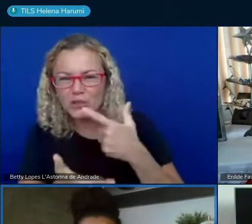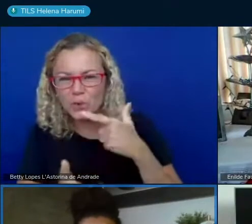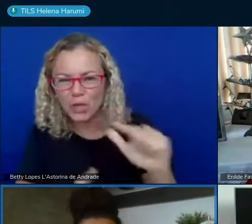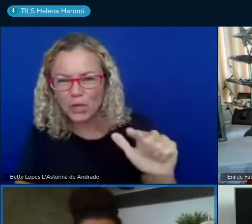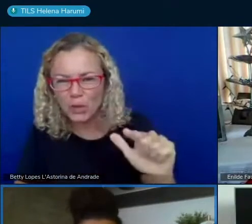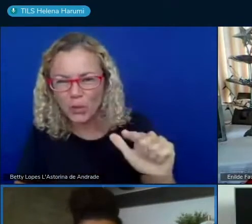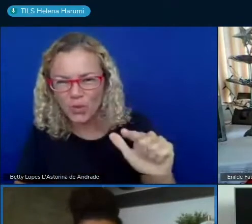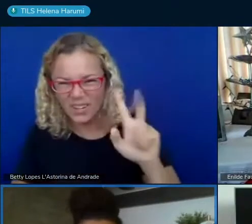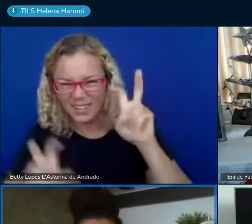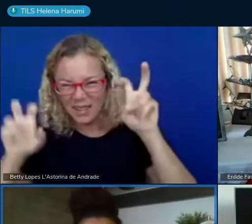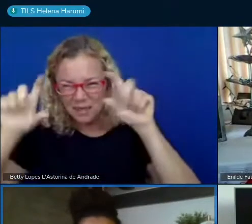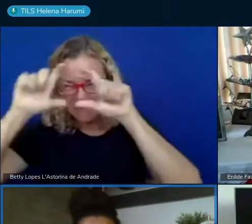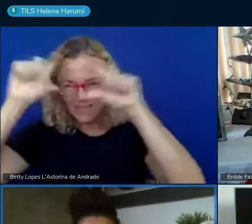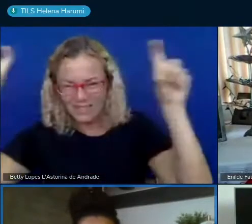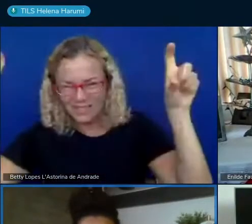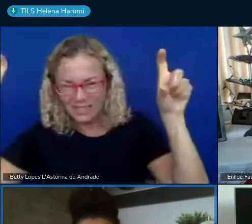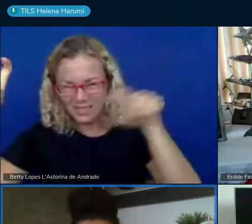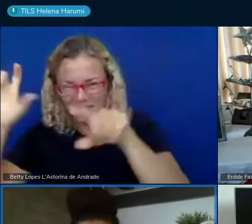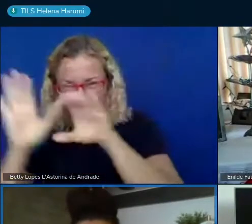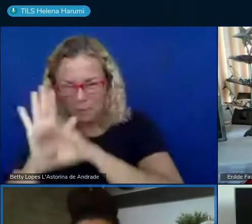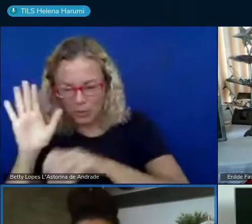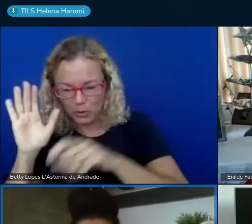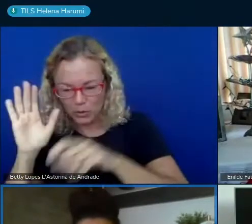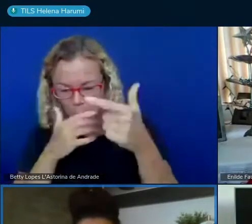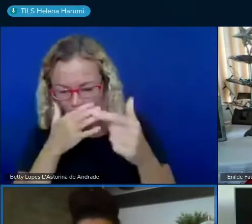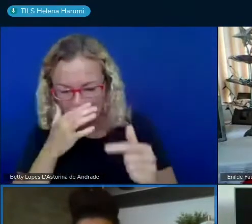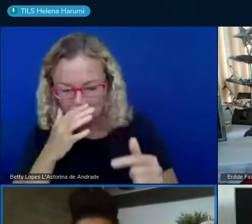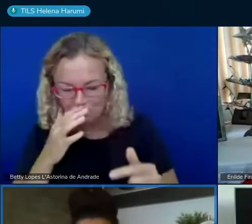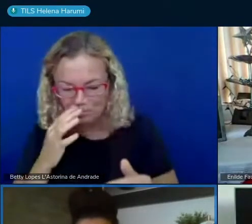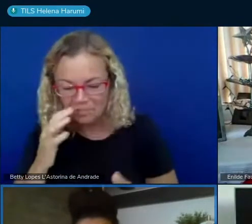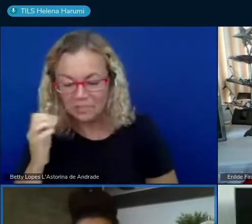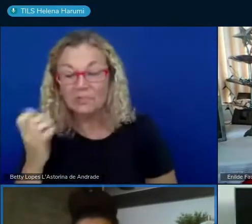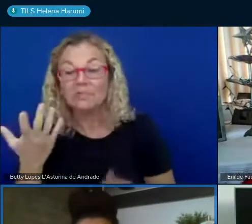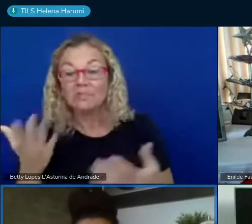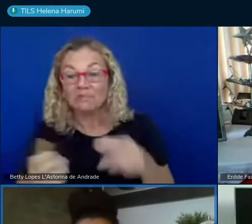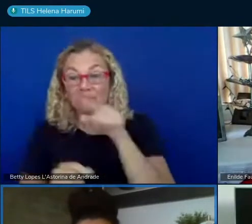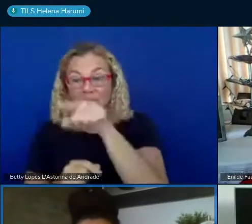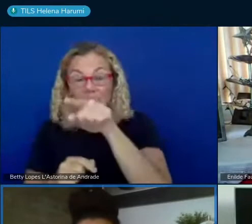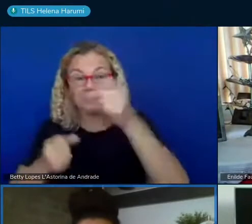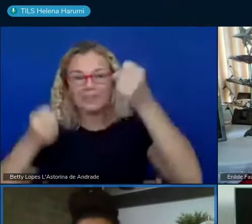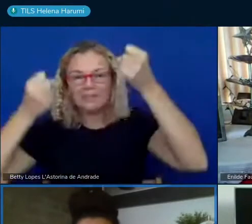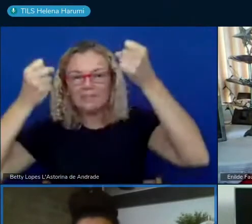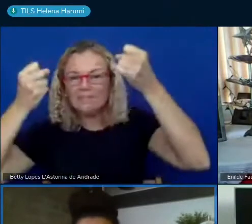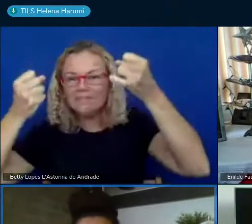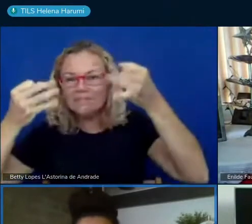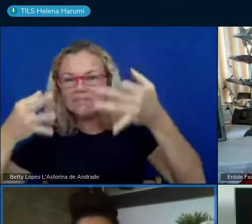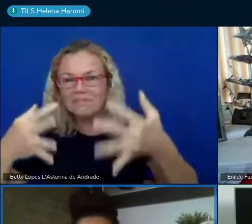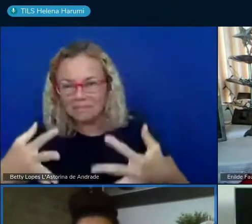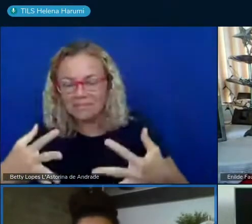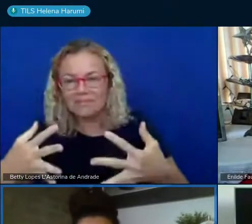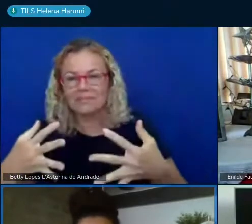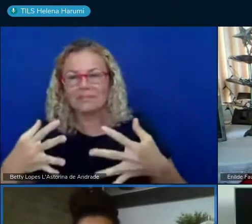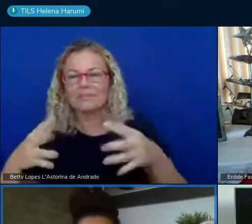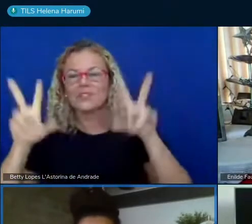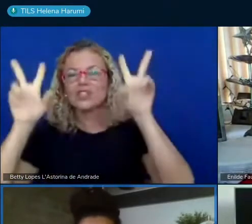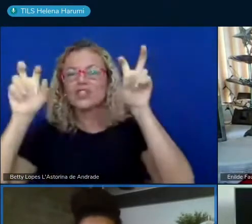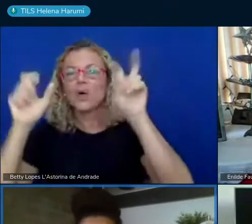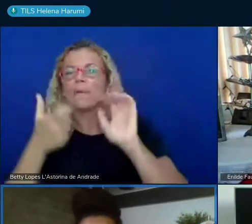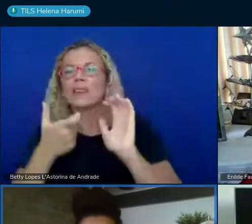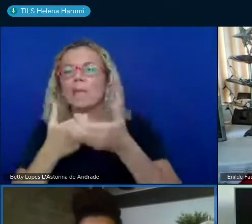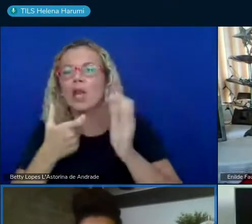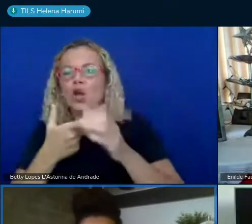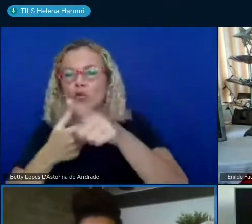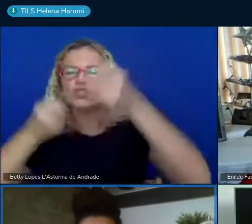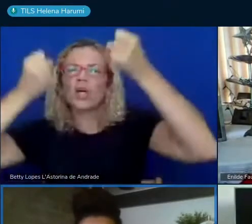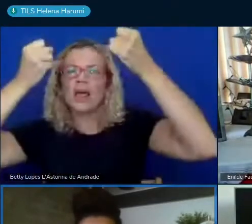e Terminologia, Registro de Línguas. Esse é o título, né, do capítulo 2. E aí, mas aí no